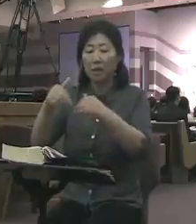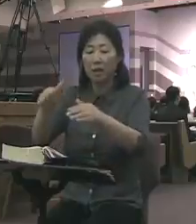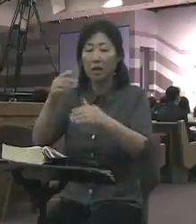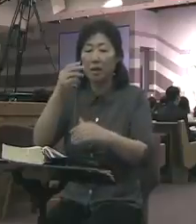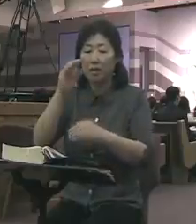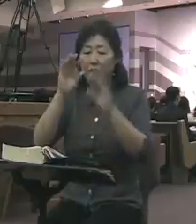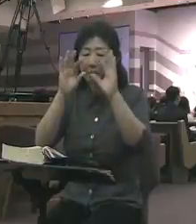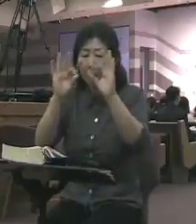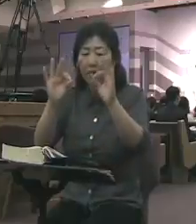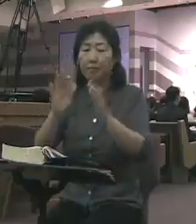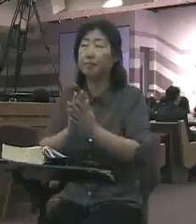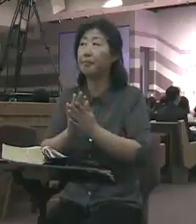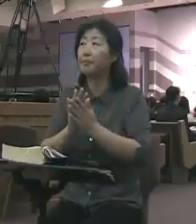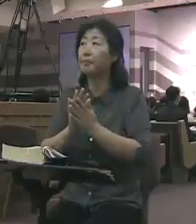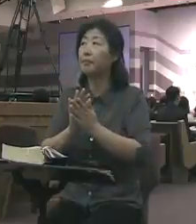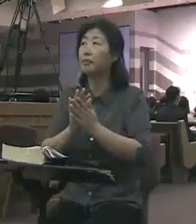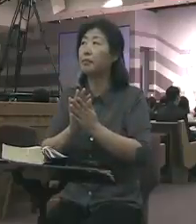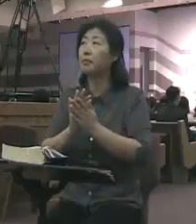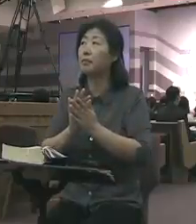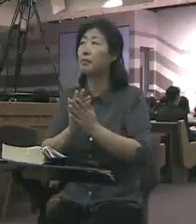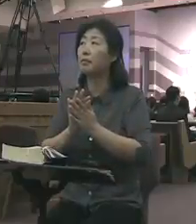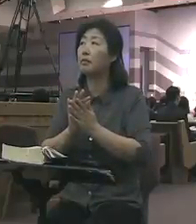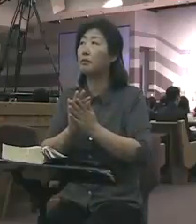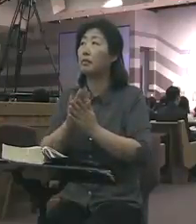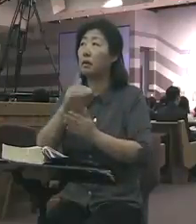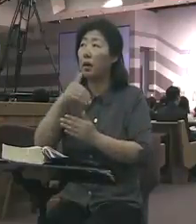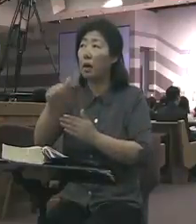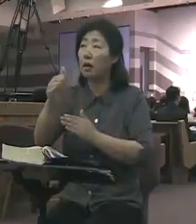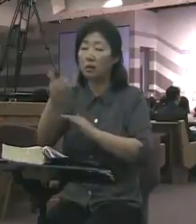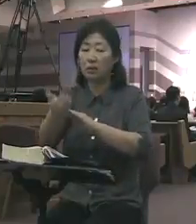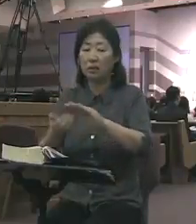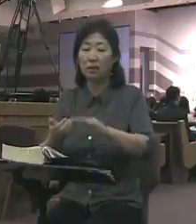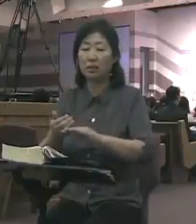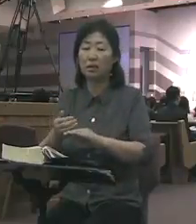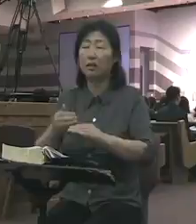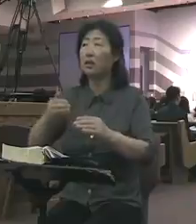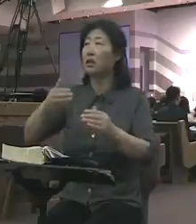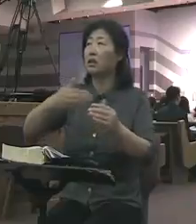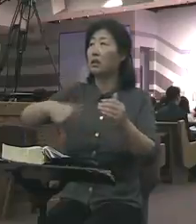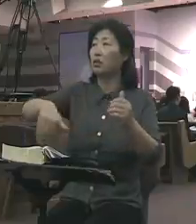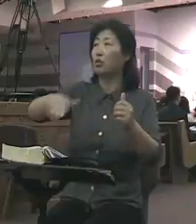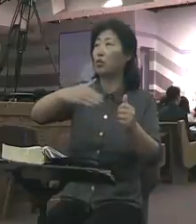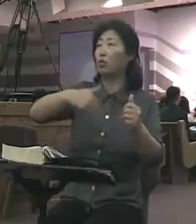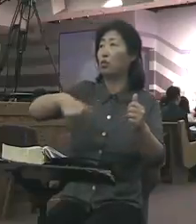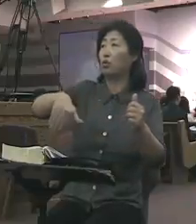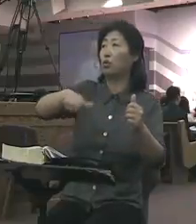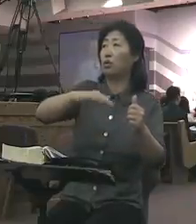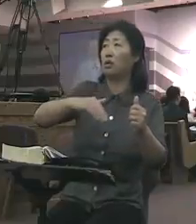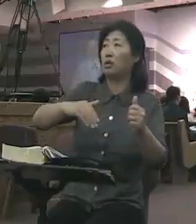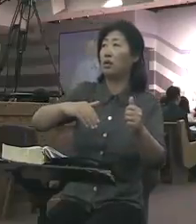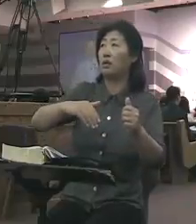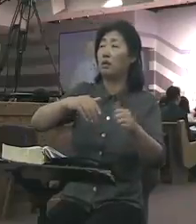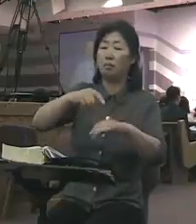여러분 가기도 전에 제가 자라는 곳을 가기도 전에 그 근처에 갔을 때 이미 제 마음속에